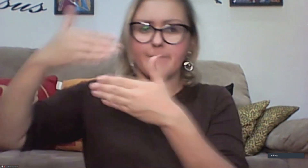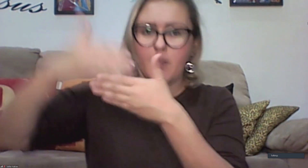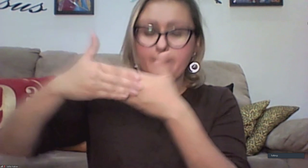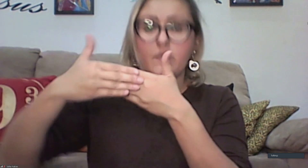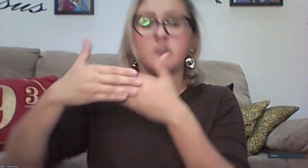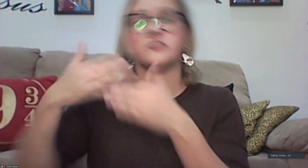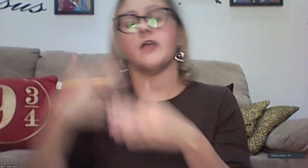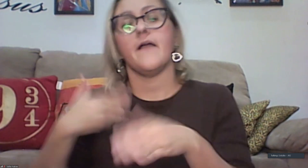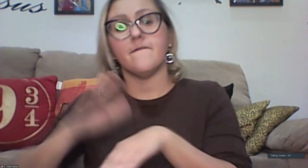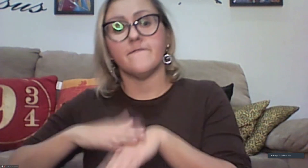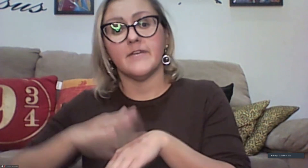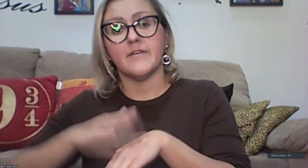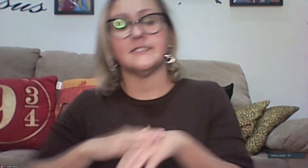slides certinho,